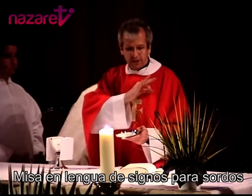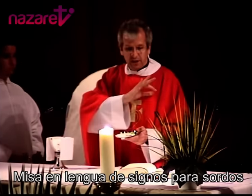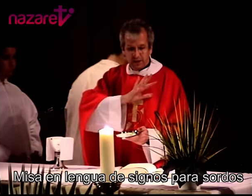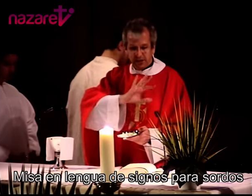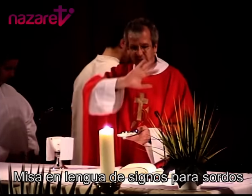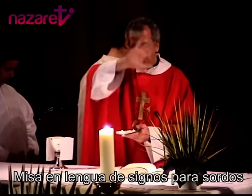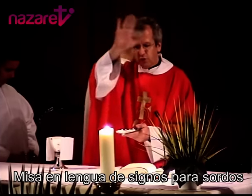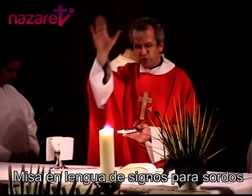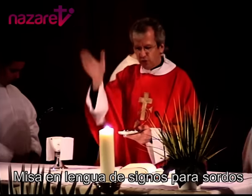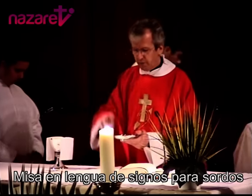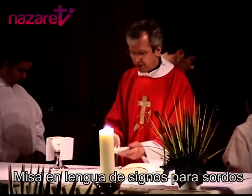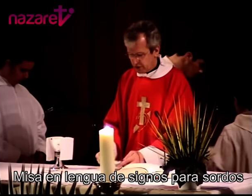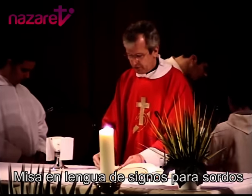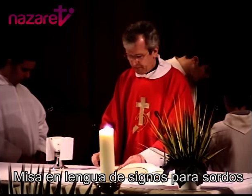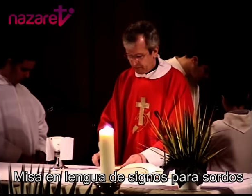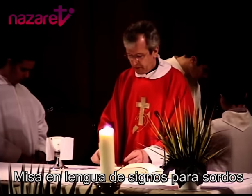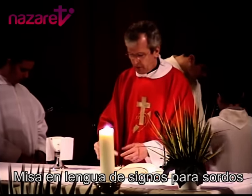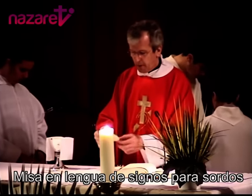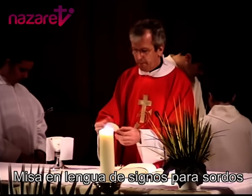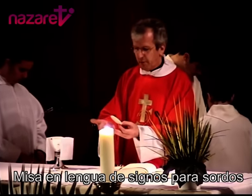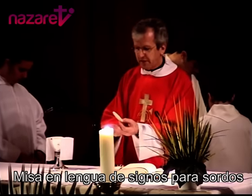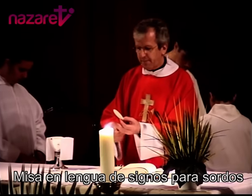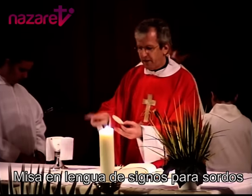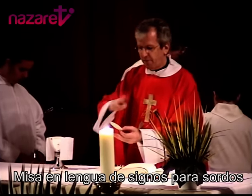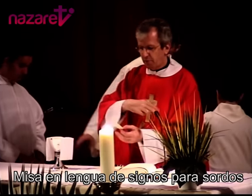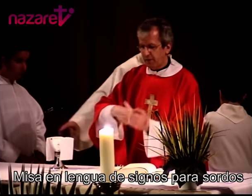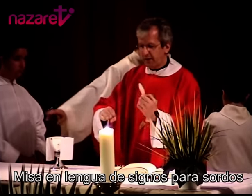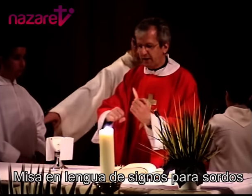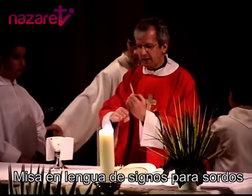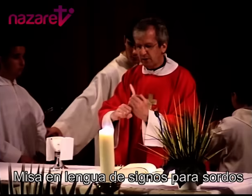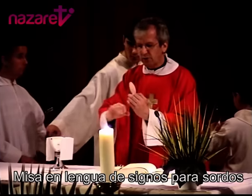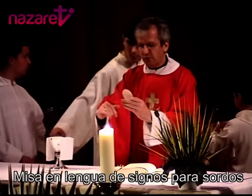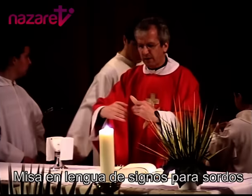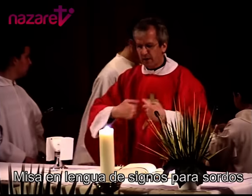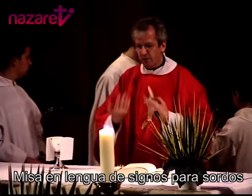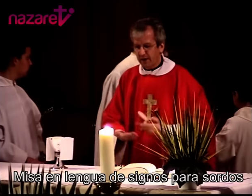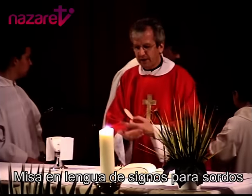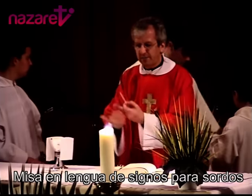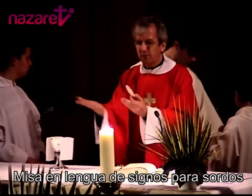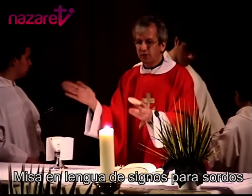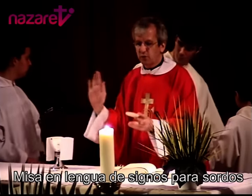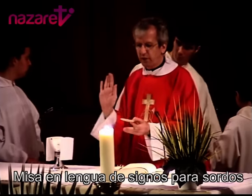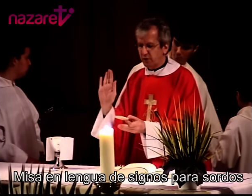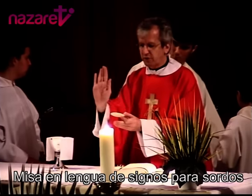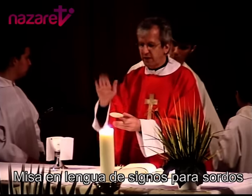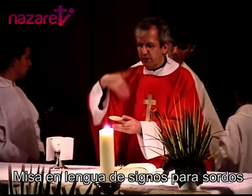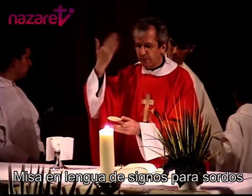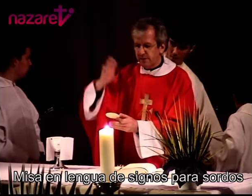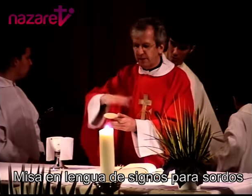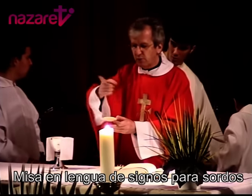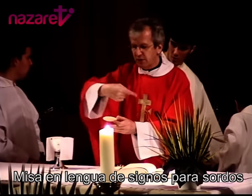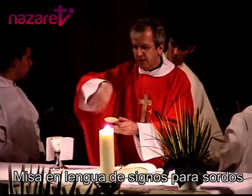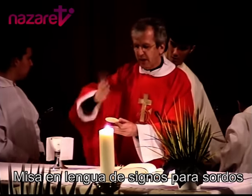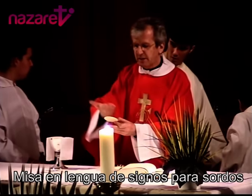Bendito sea Señor Dios del universo, por este pan, fruto de la tierra y de nuestro trabajo, que recibimos de tu generosidad y ahora